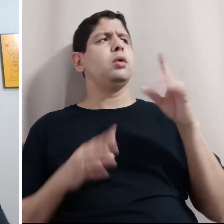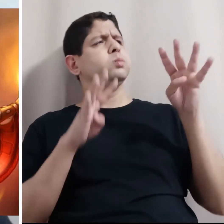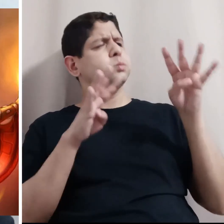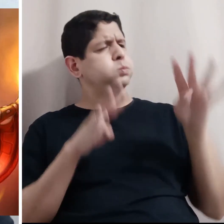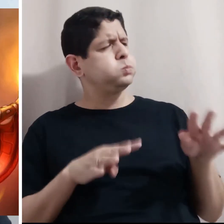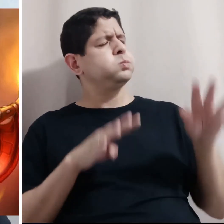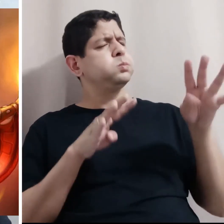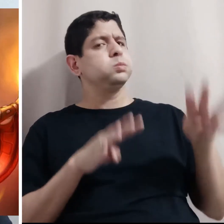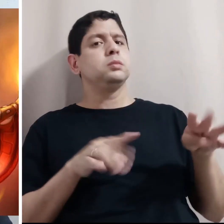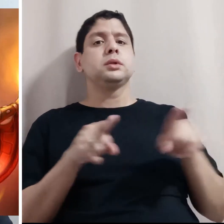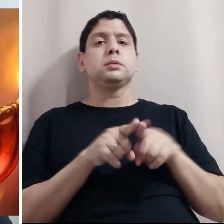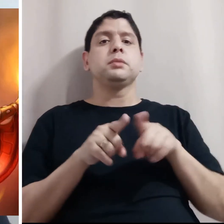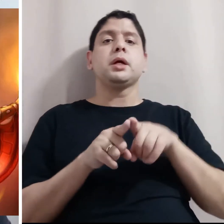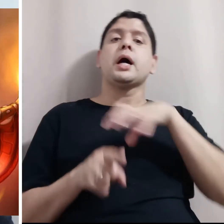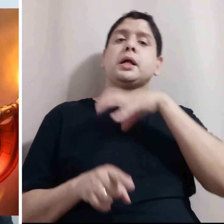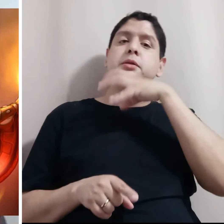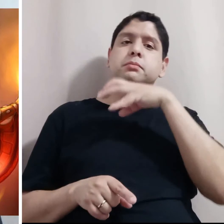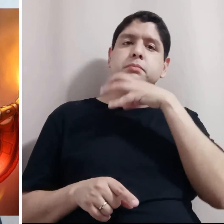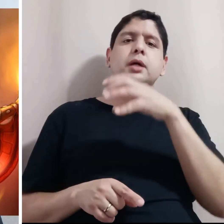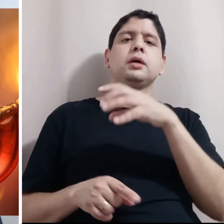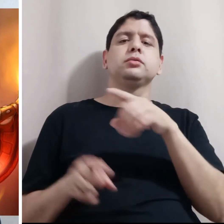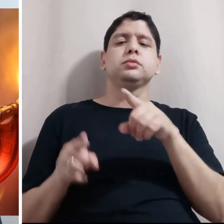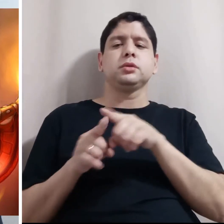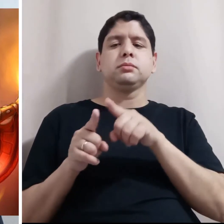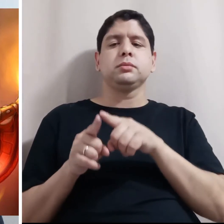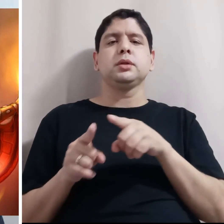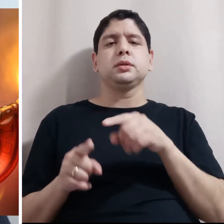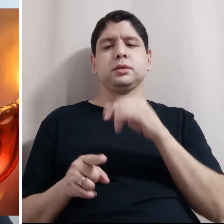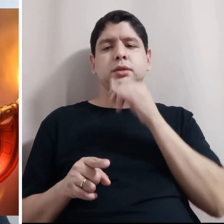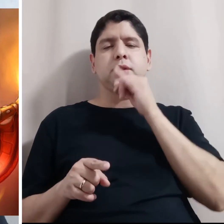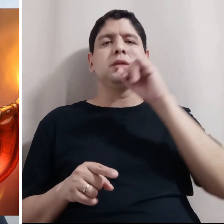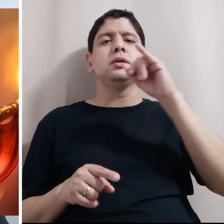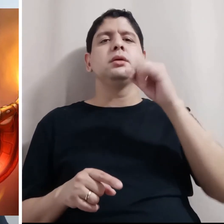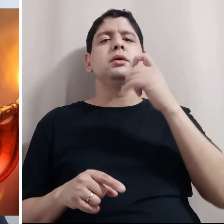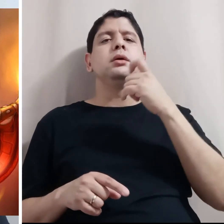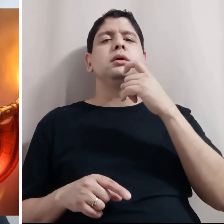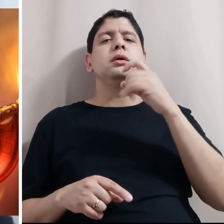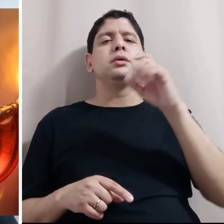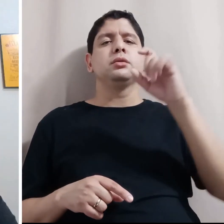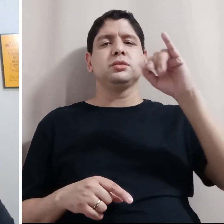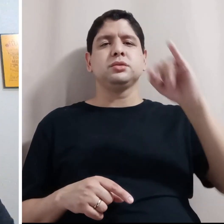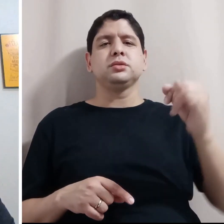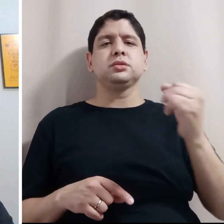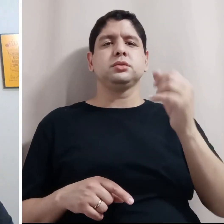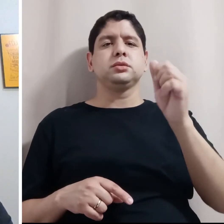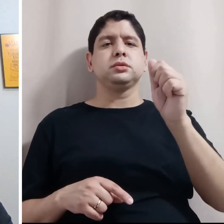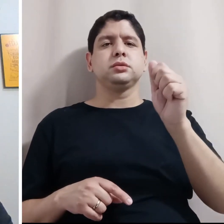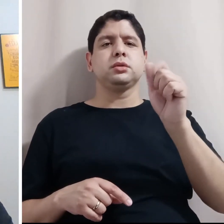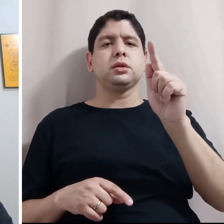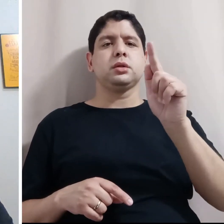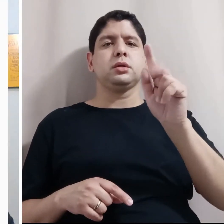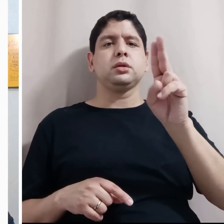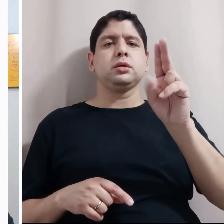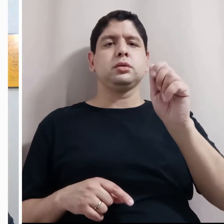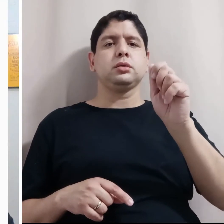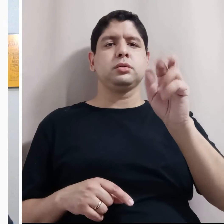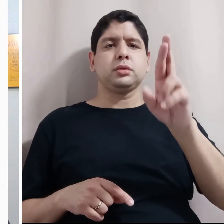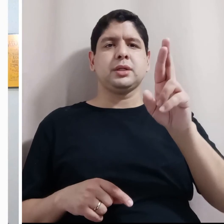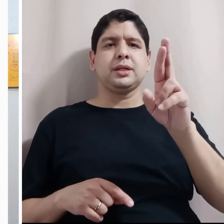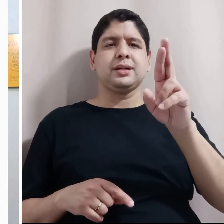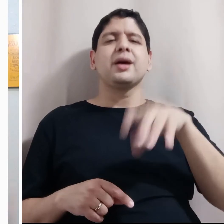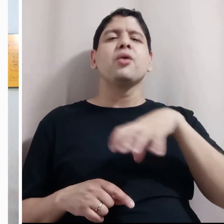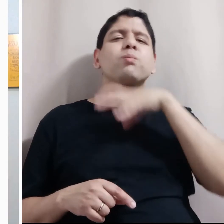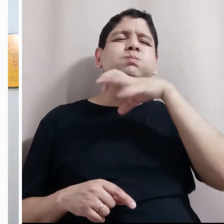novo, né, mas alguns animais também eram cultuados, né, como por exemplo o jaguar, né, o jaguar que